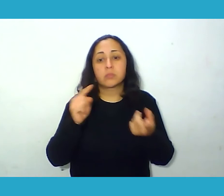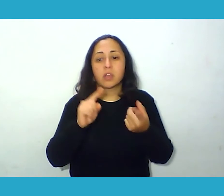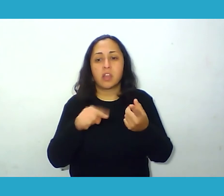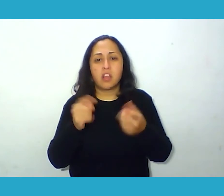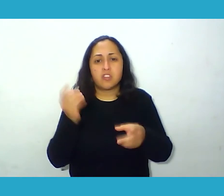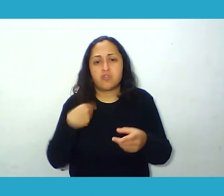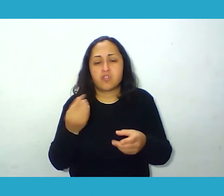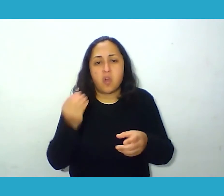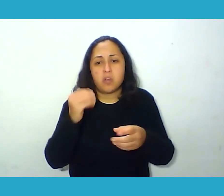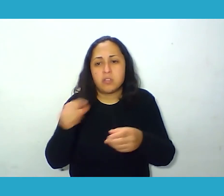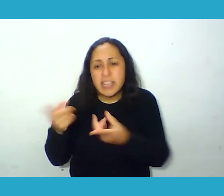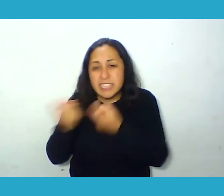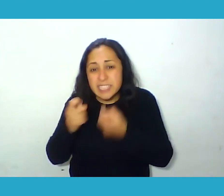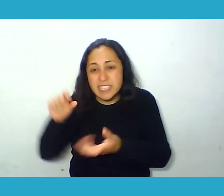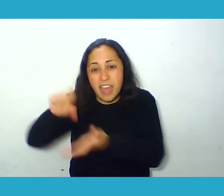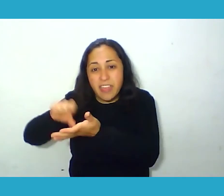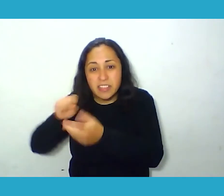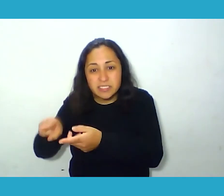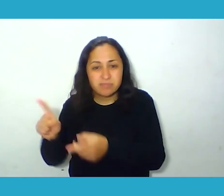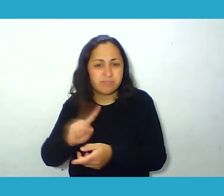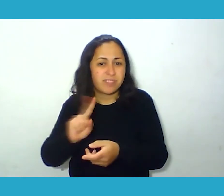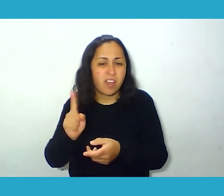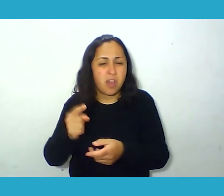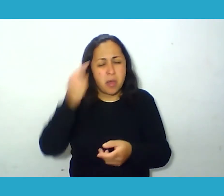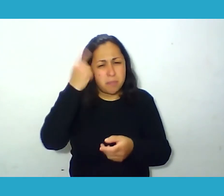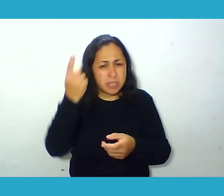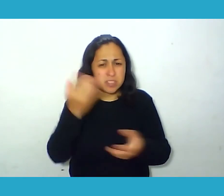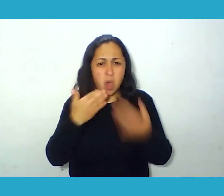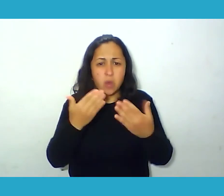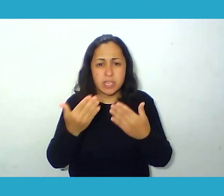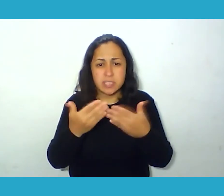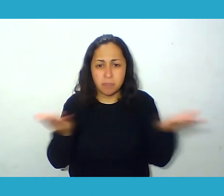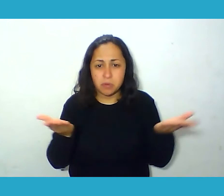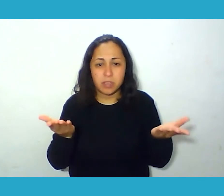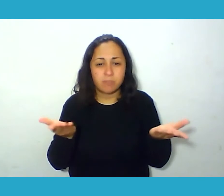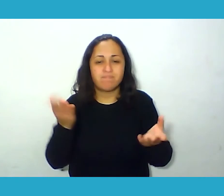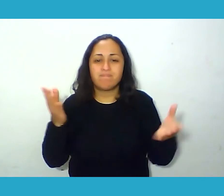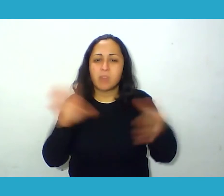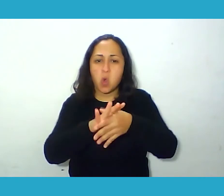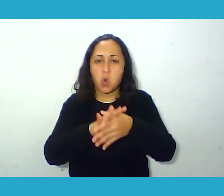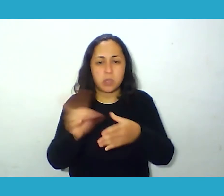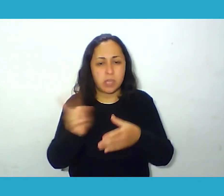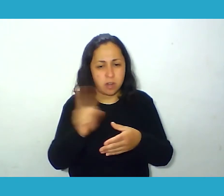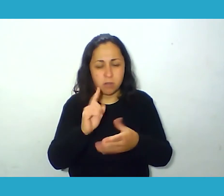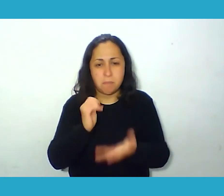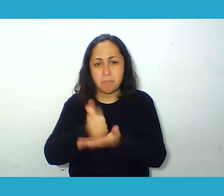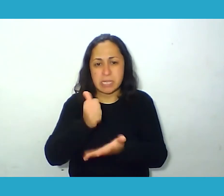forma parte de las necesidades locales. Considera que la audiencia pública como injusta por no haberse garantizado